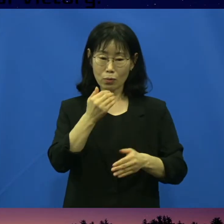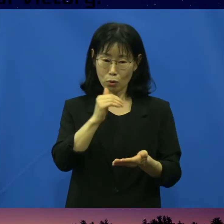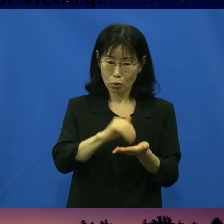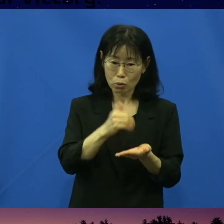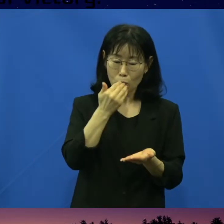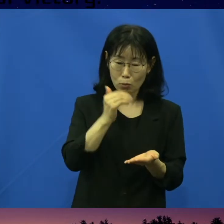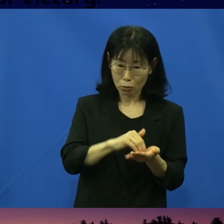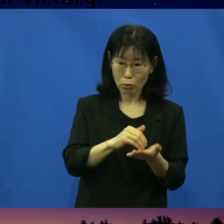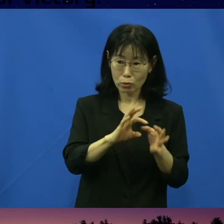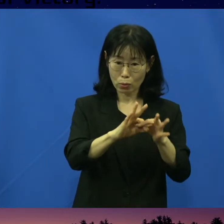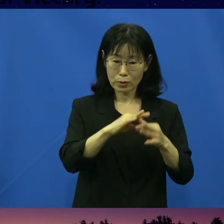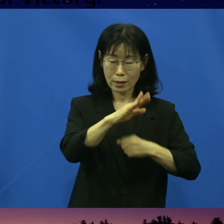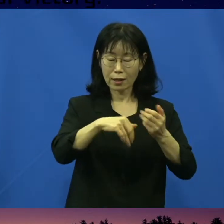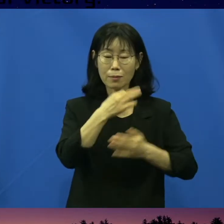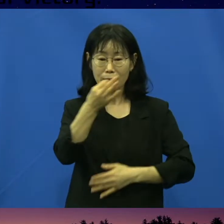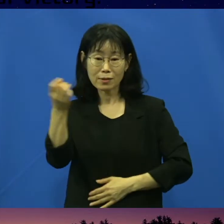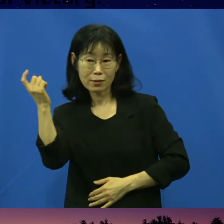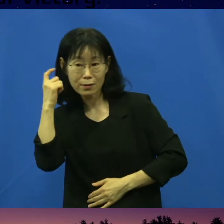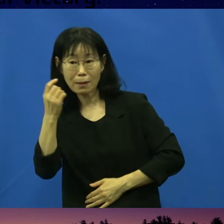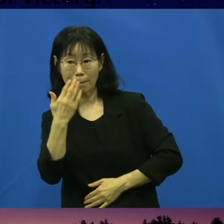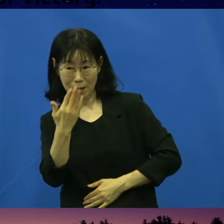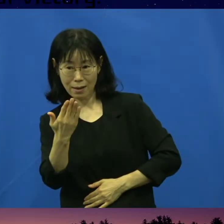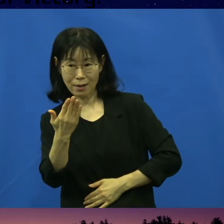여러분, 망한 사람들은 그렇기 때문에